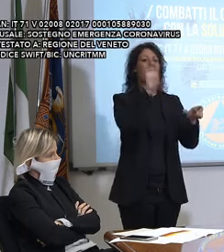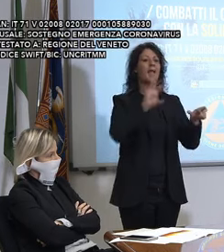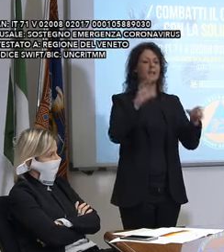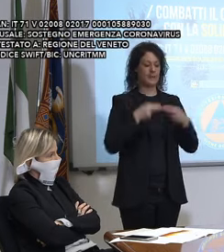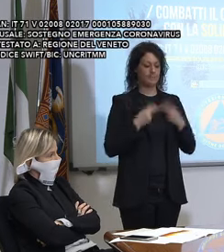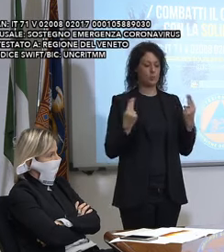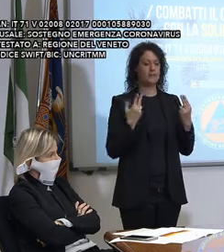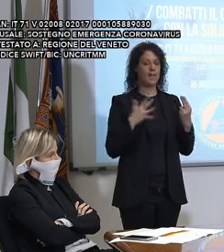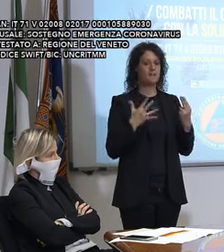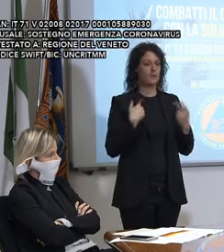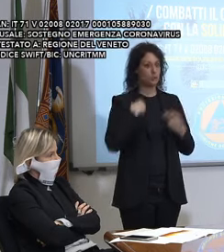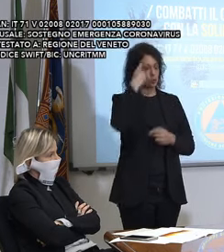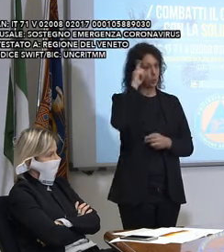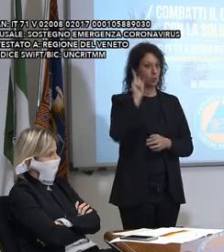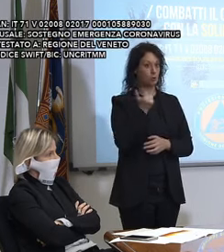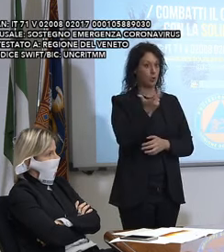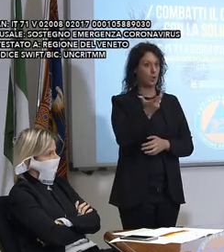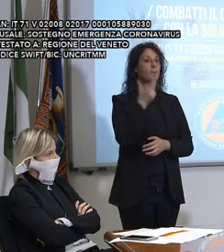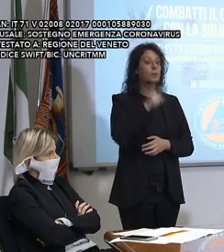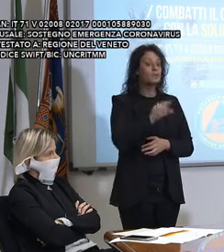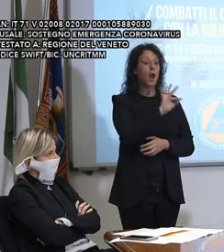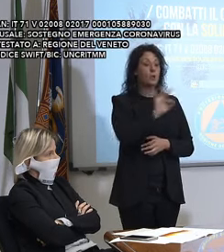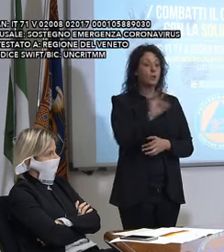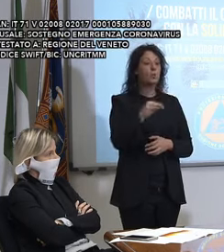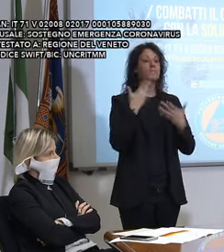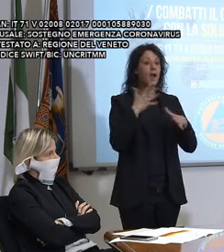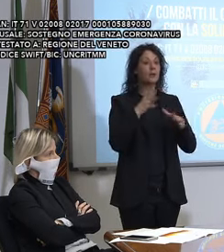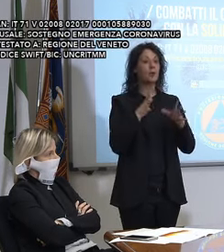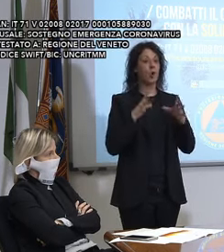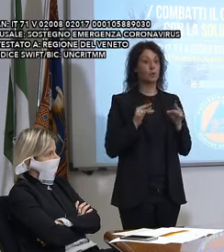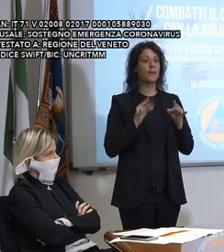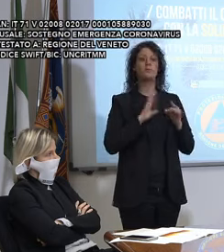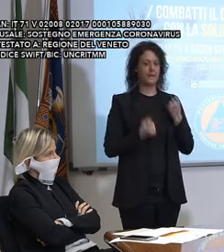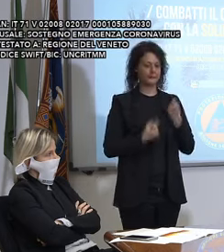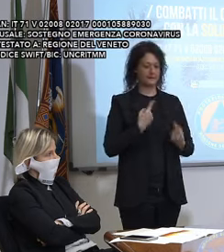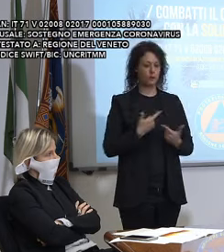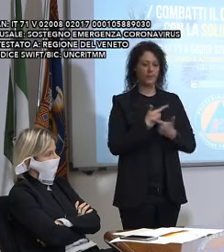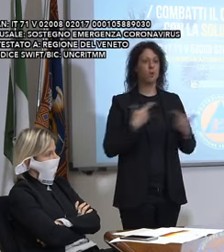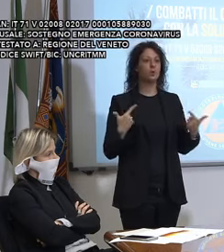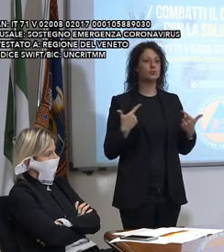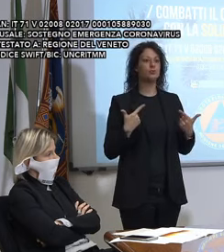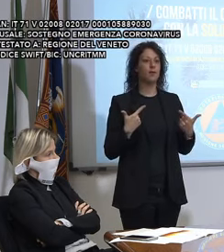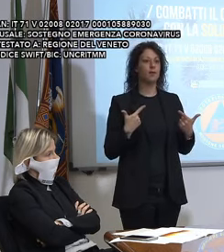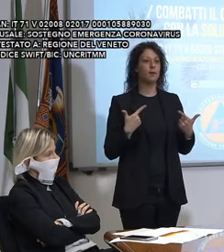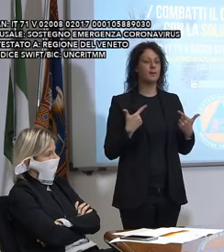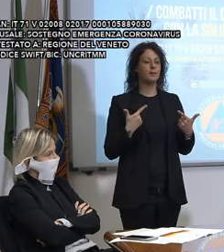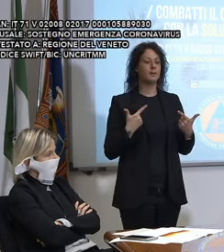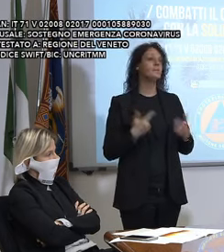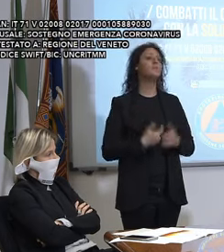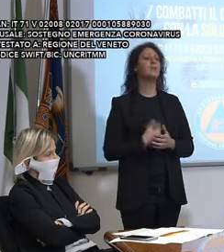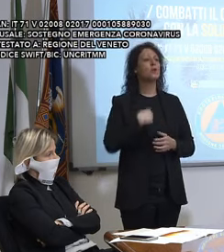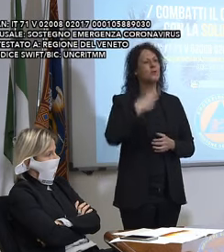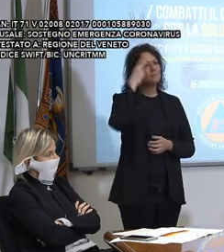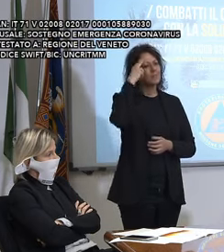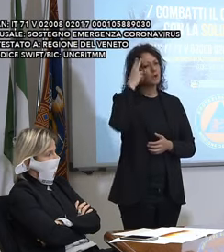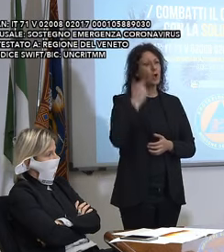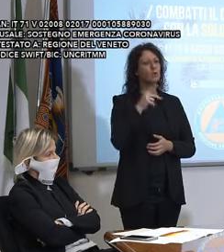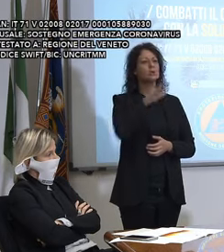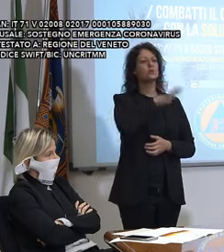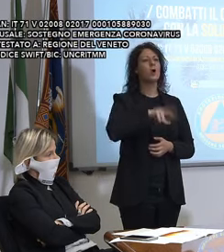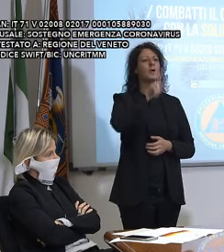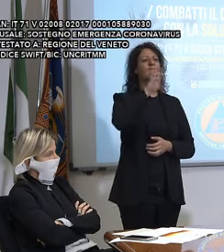stati contagiati e asintomatici, e questa è la verità. Vi ricordo che a Bo, quella sera, quando io ho deciso